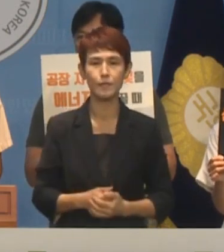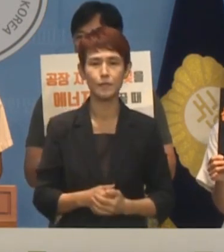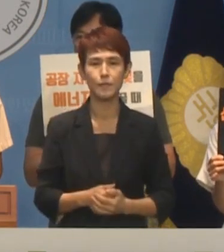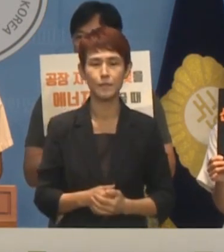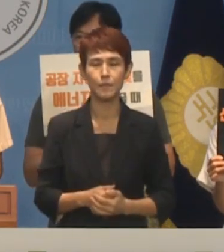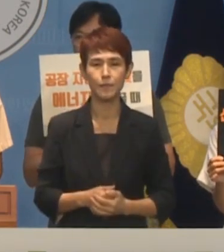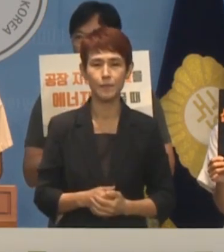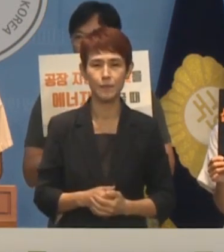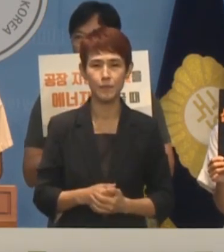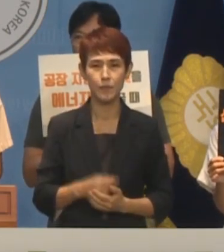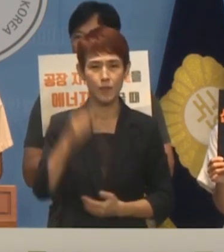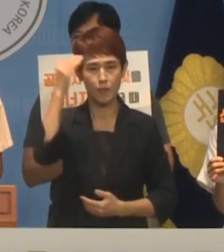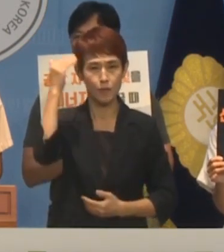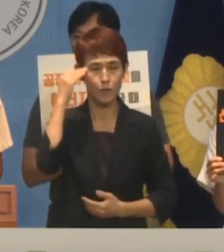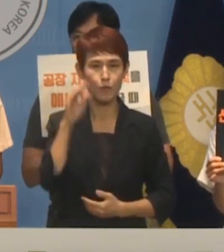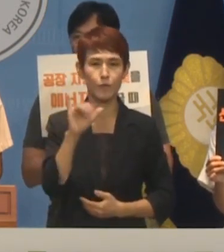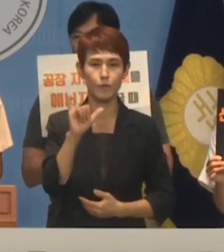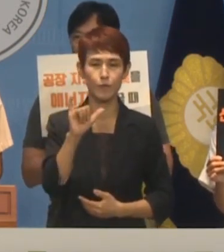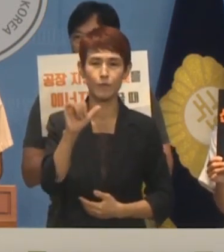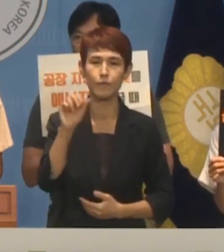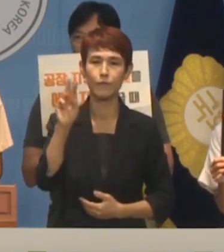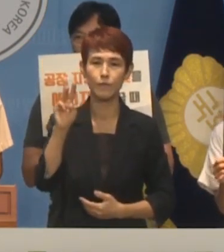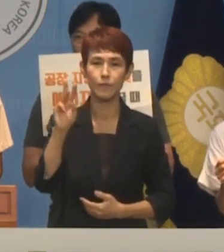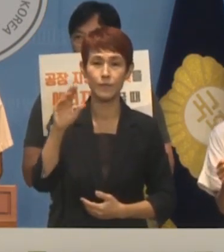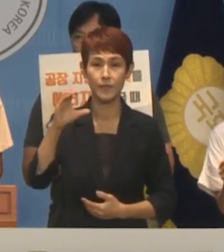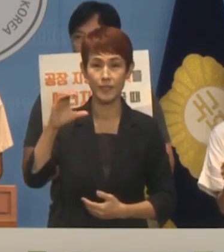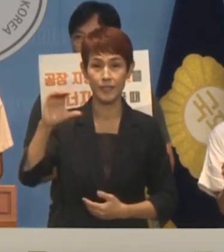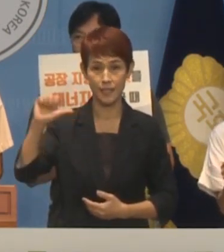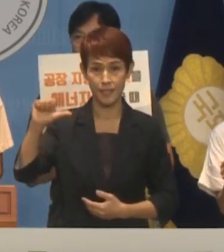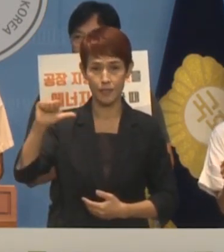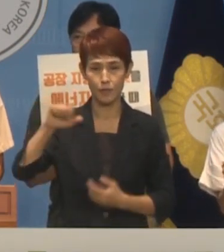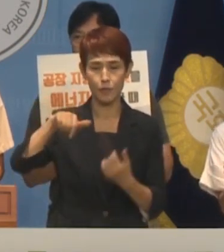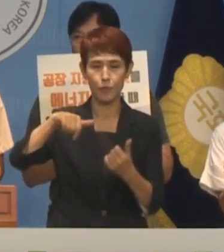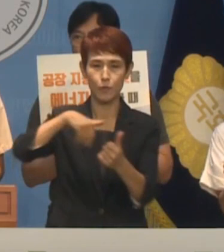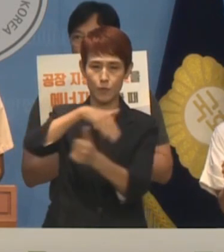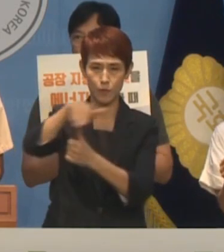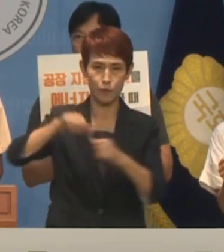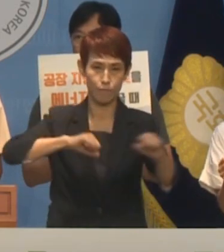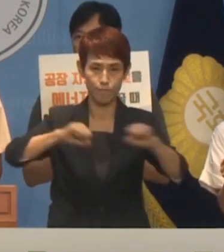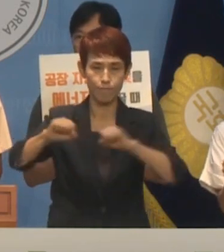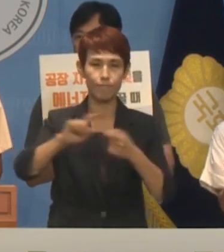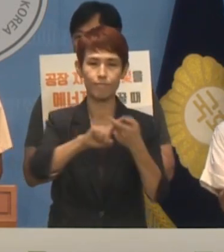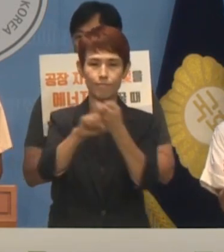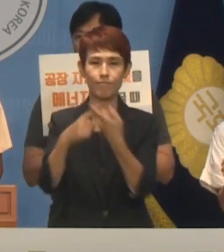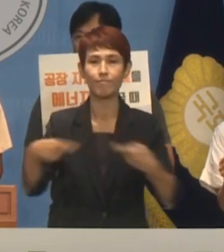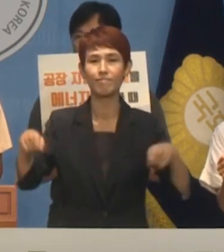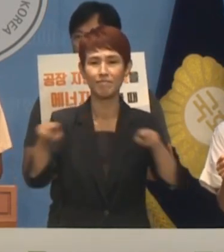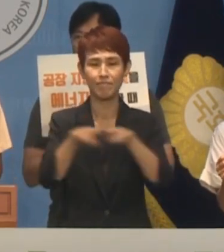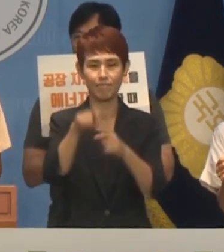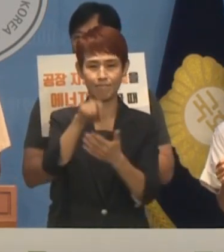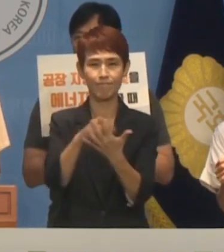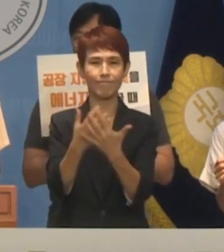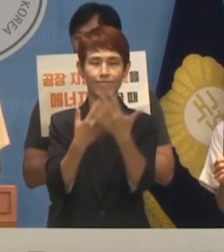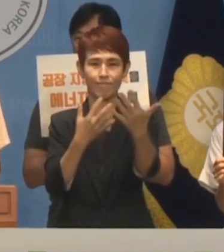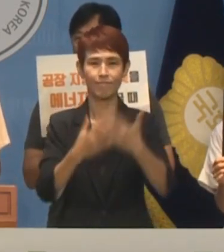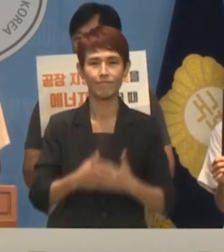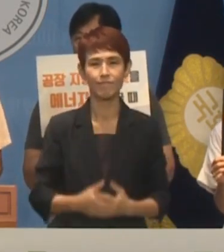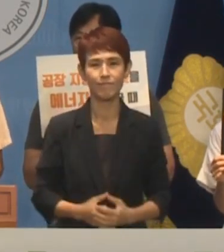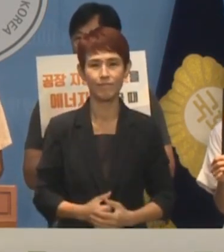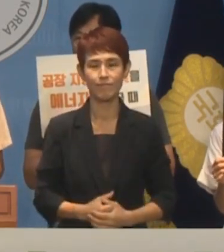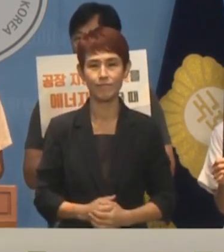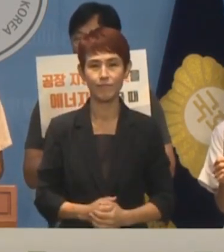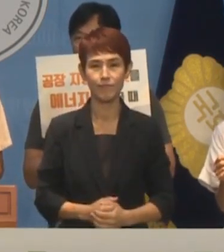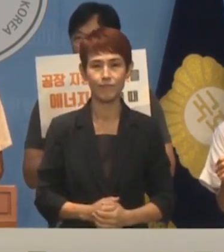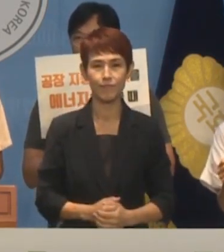1.5, 한국 YWCA, 환경운동연합 등이 공동으로 주최하는 기자회견입니다.